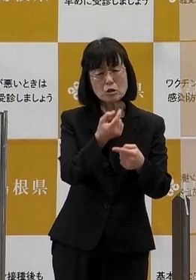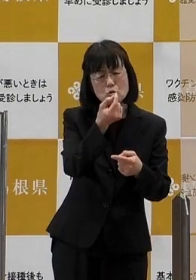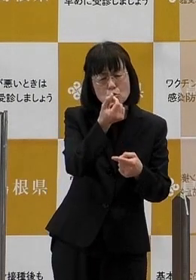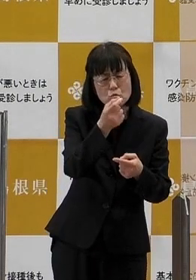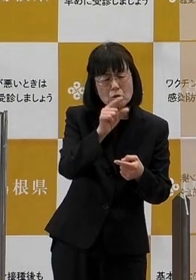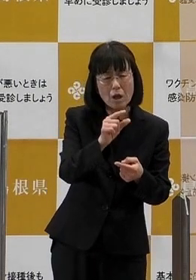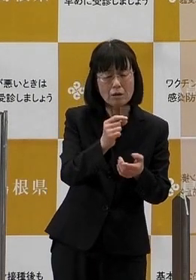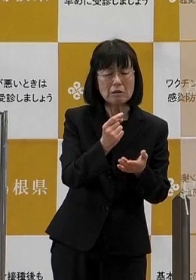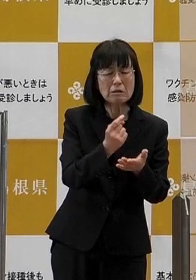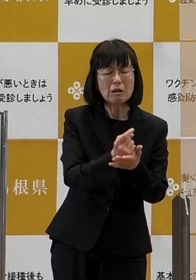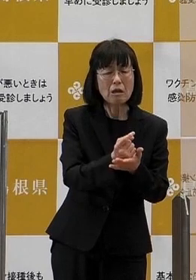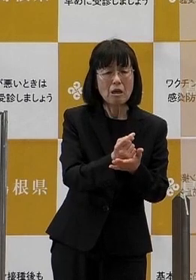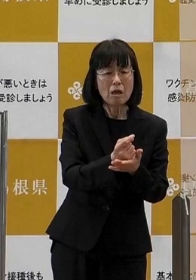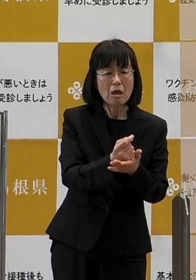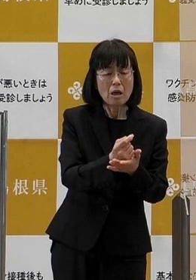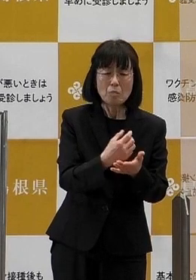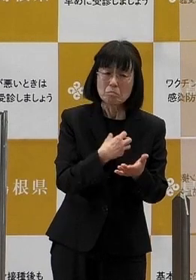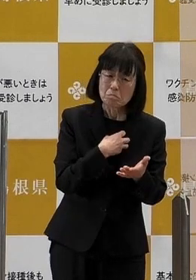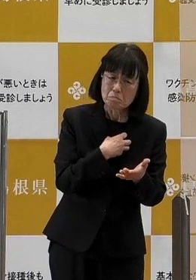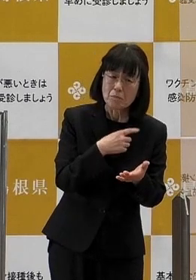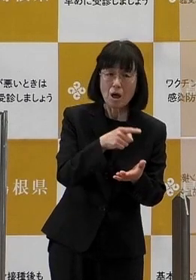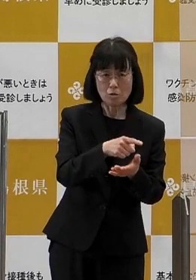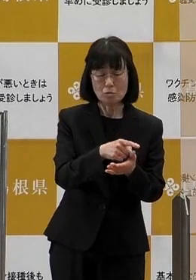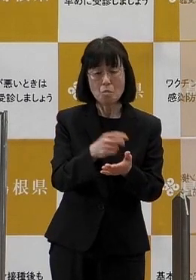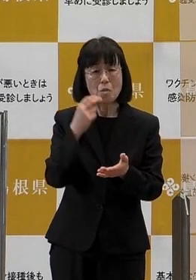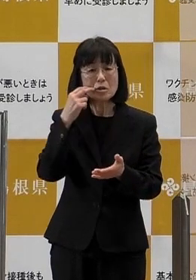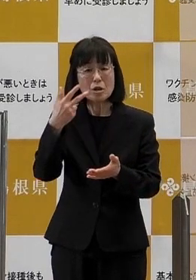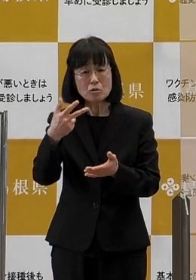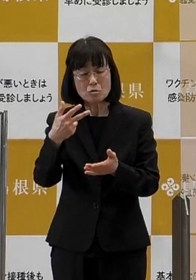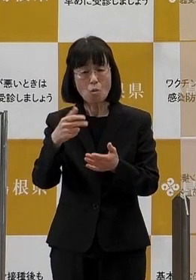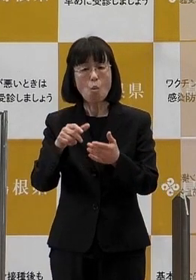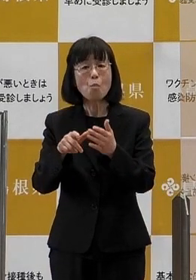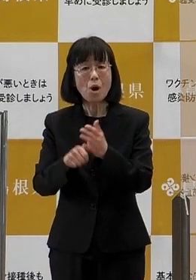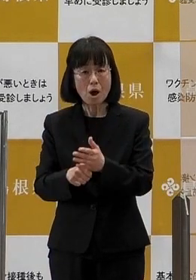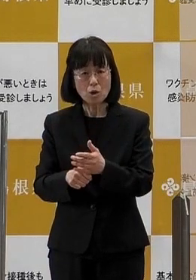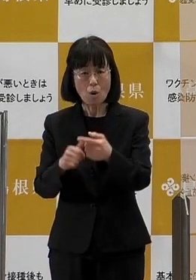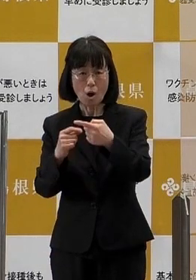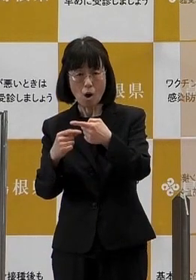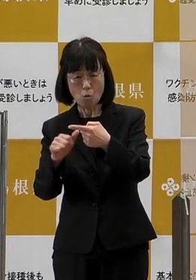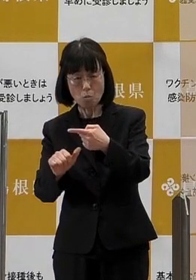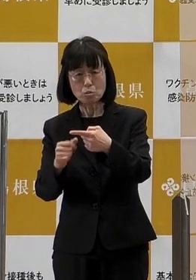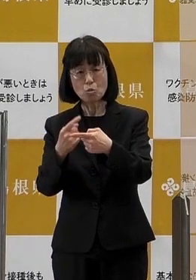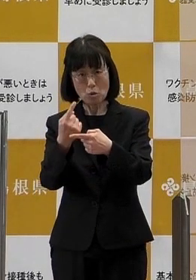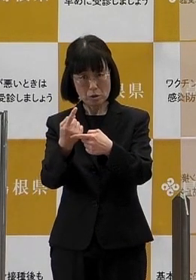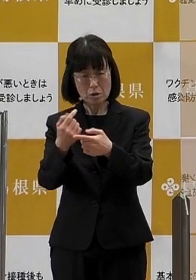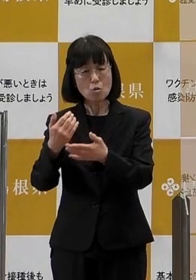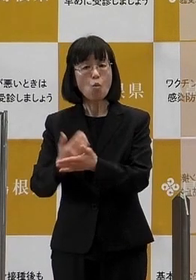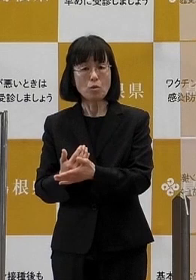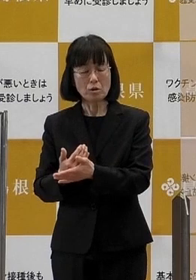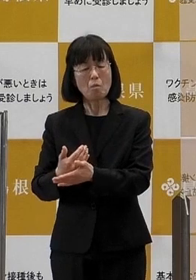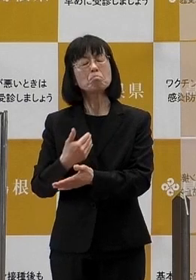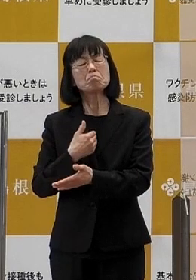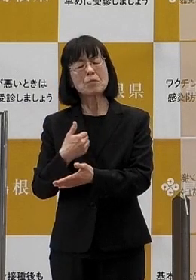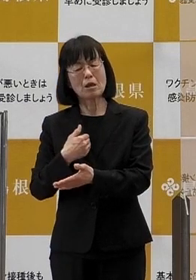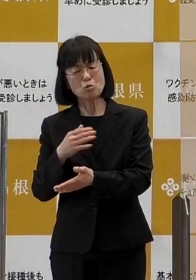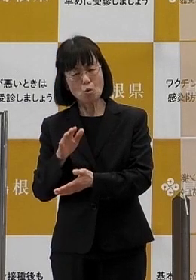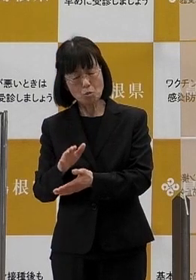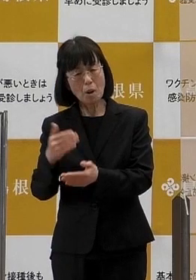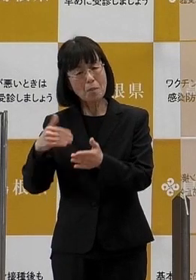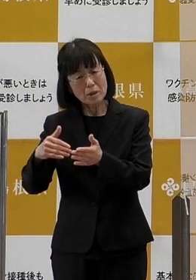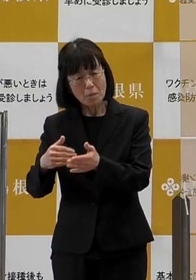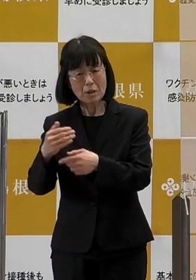っと、まあ、理解しがたい状況ですよね。